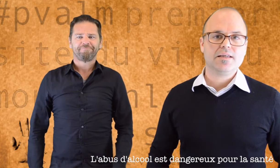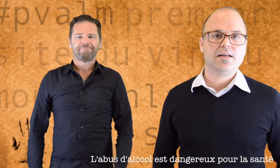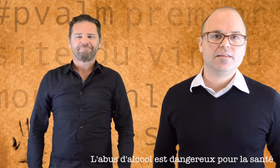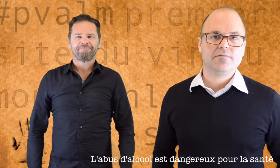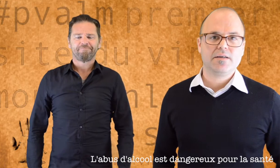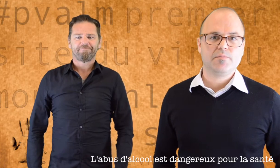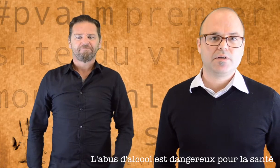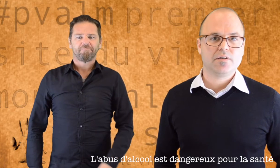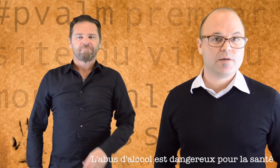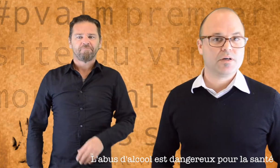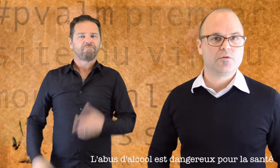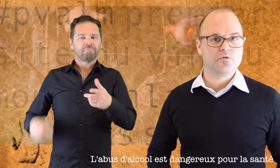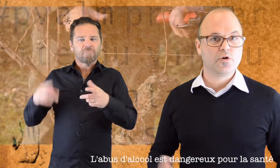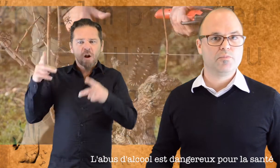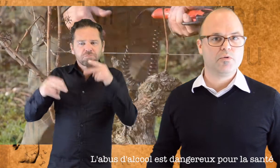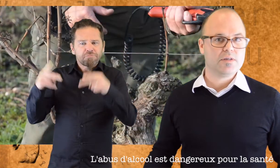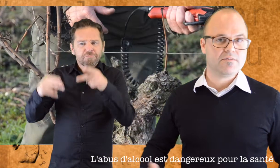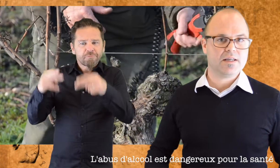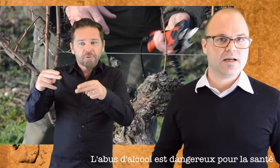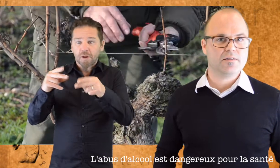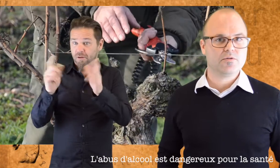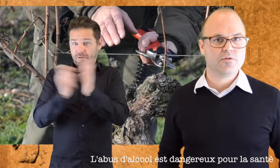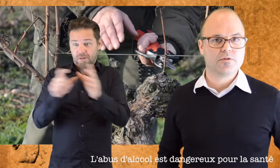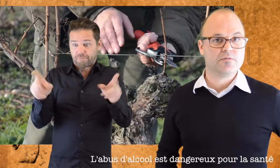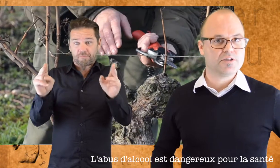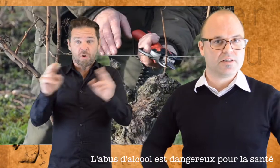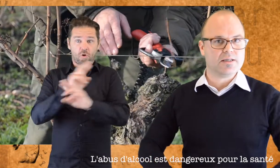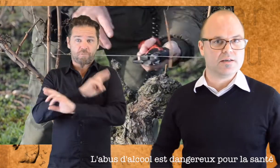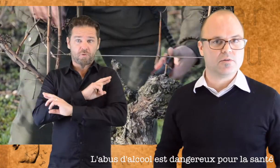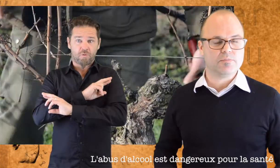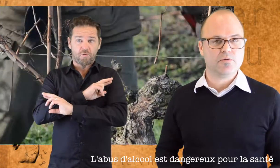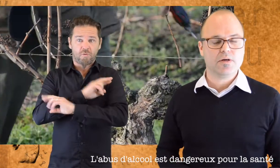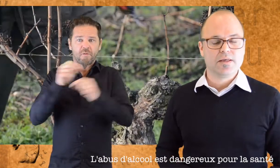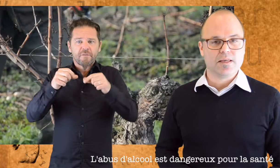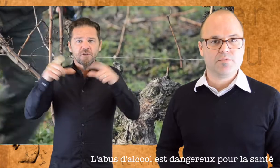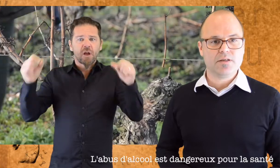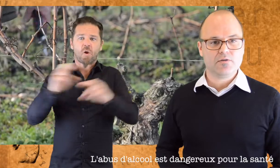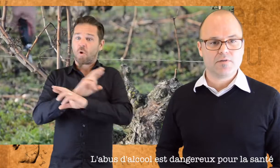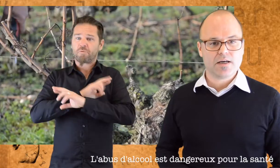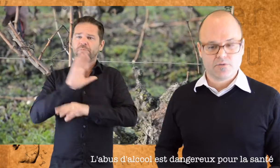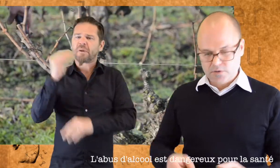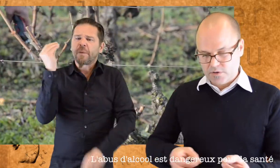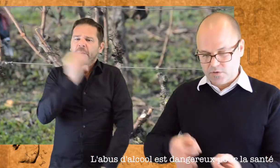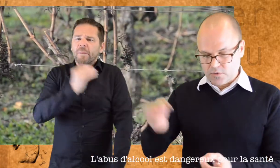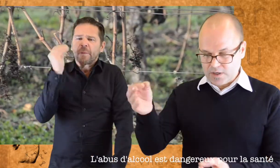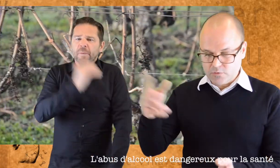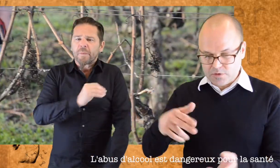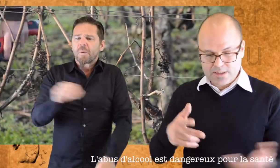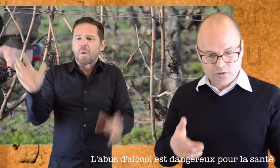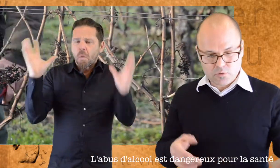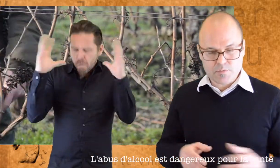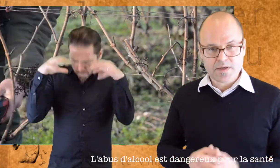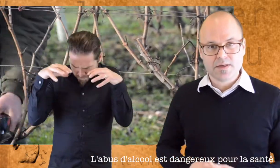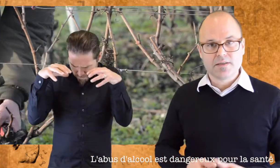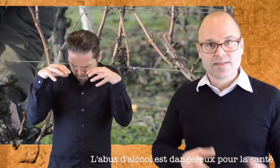La taille, elle intervient pendant la période de repos hivernal, donc le végétal il est en repos, et puis on va donc